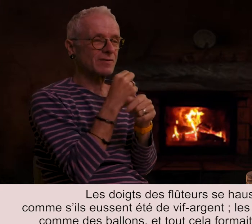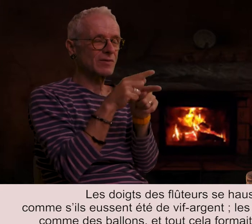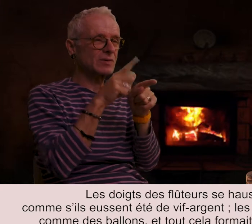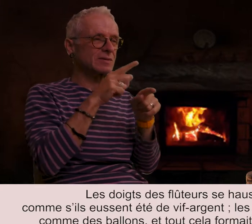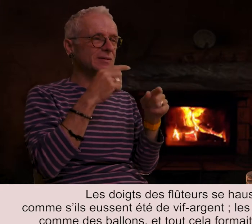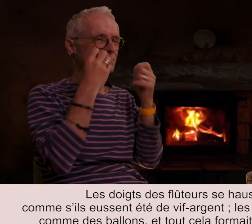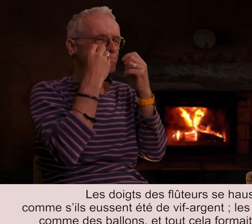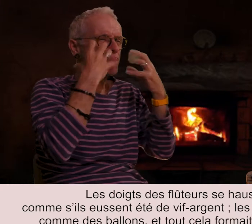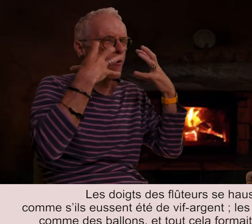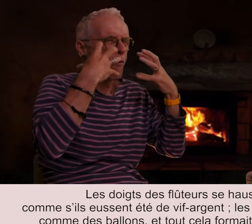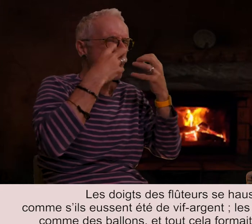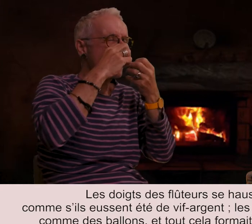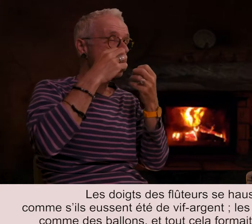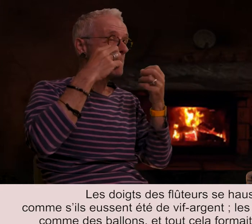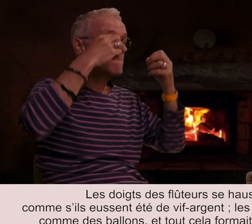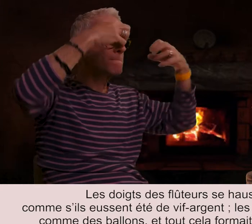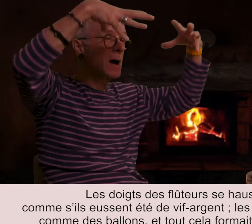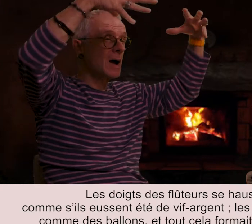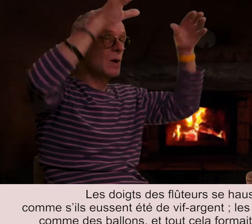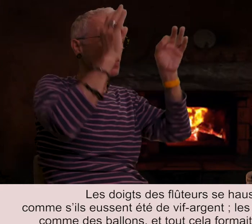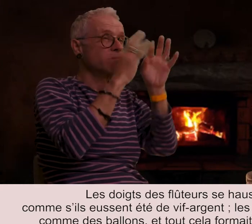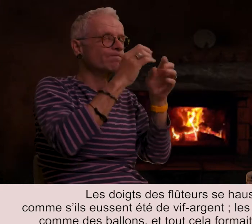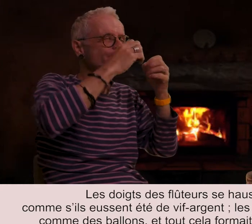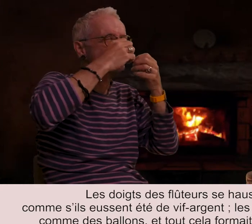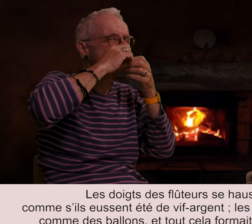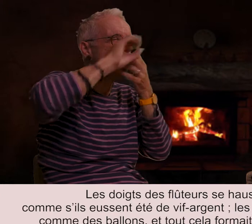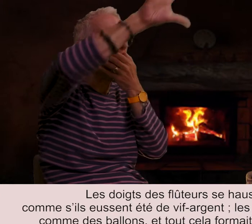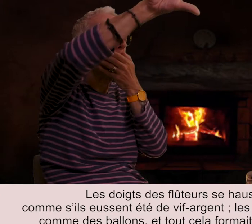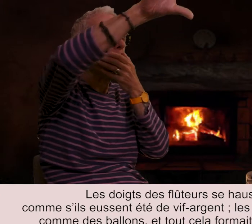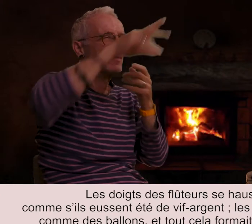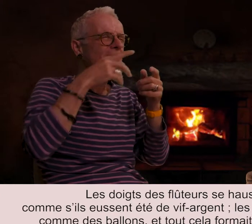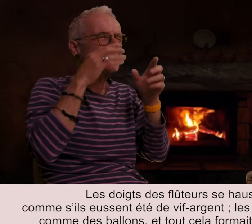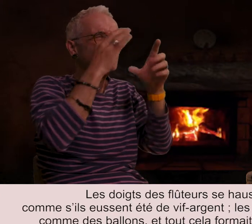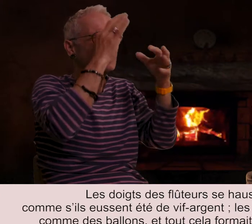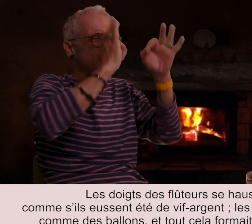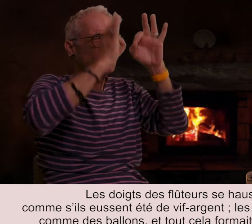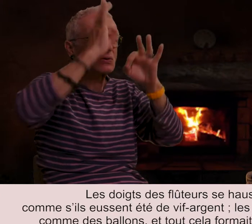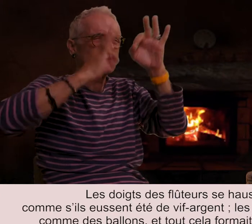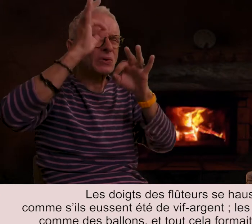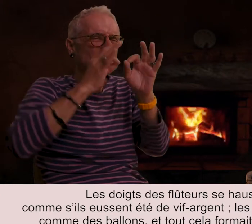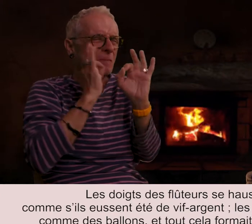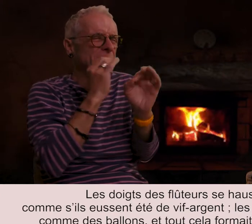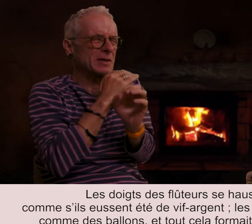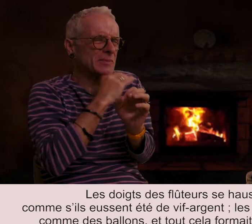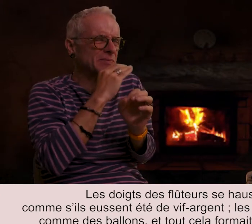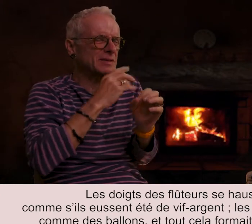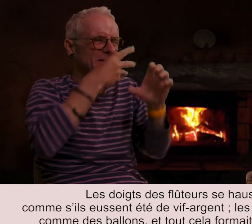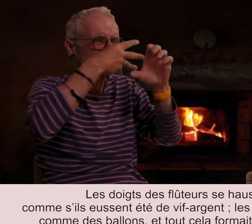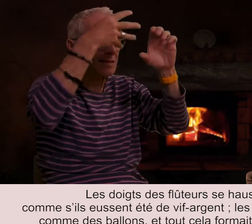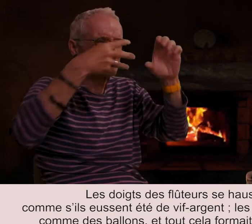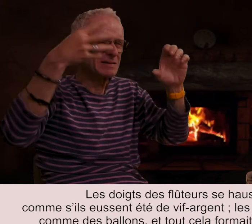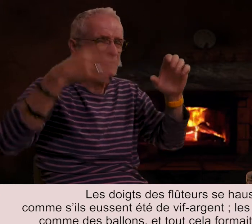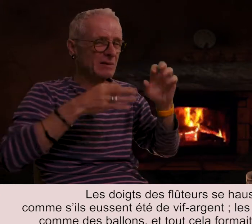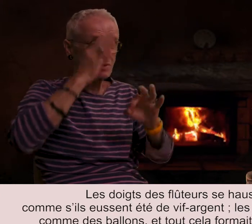piqueurs étaient enflées comme des ballons et tout cela formait un déluge de notes et de trilles si pressées et de gammes